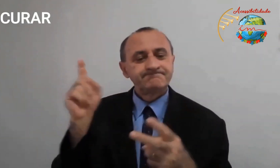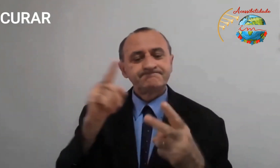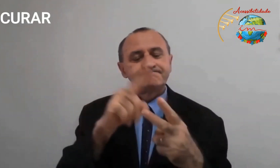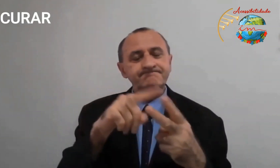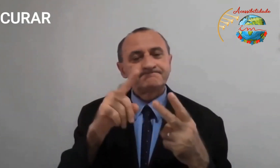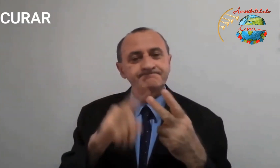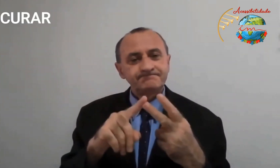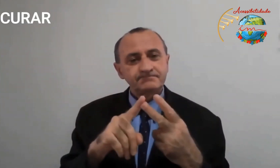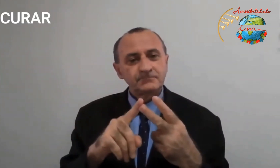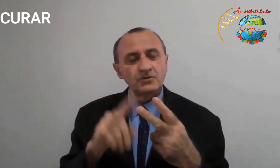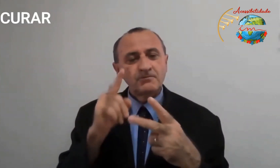Essas duas palavras aqui,